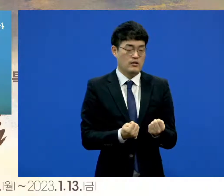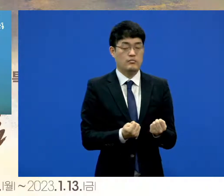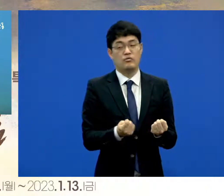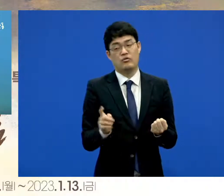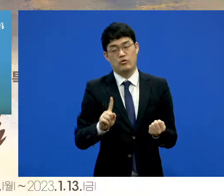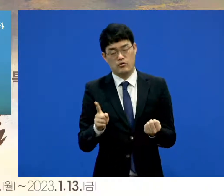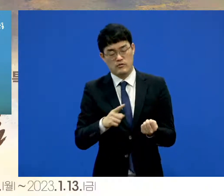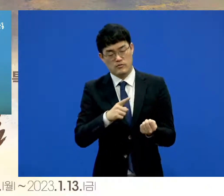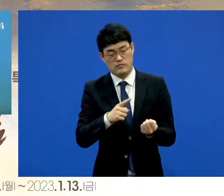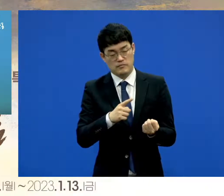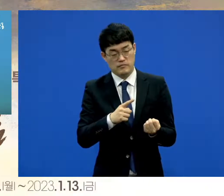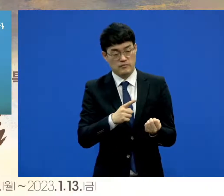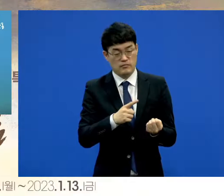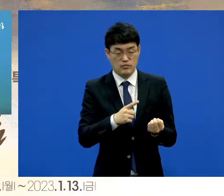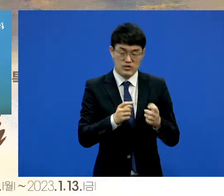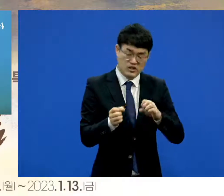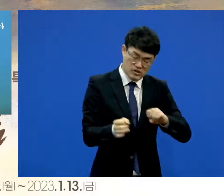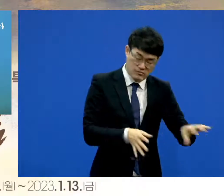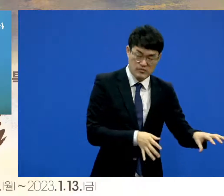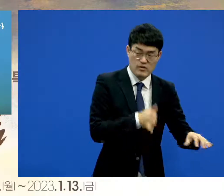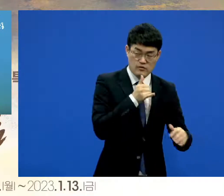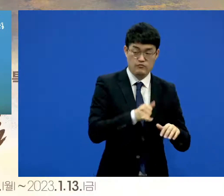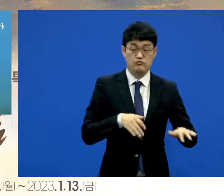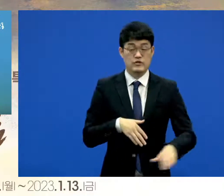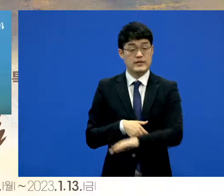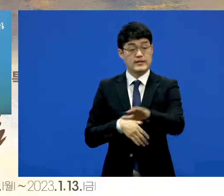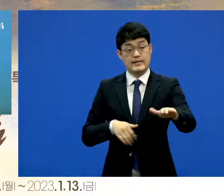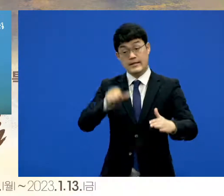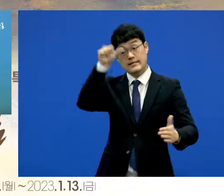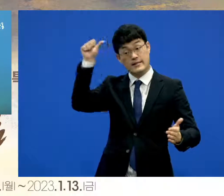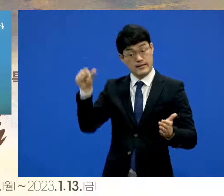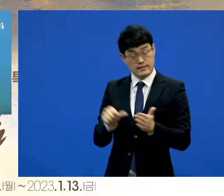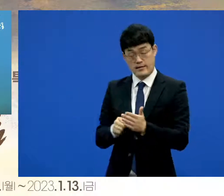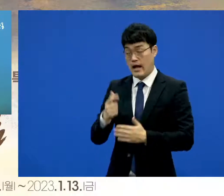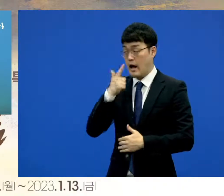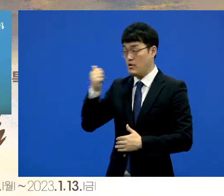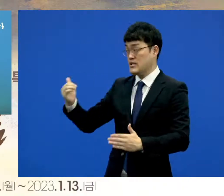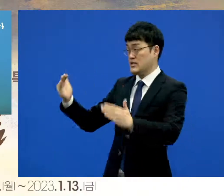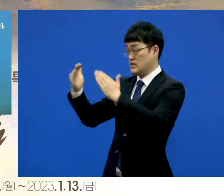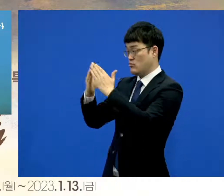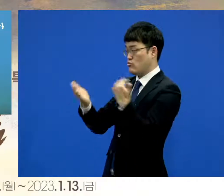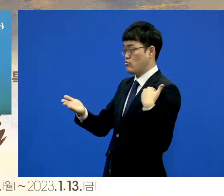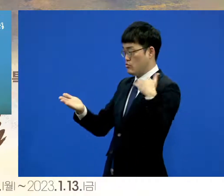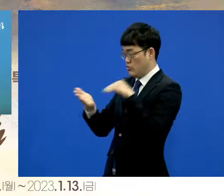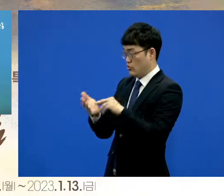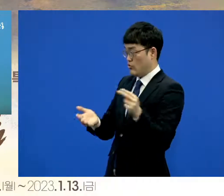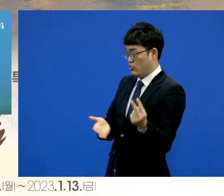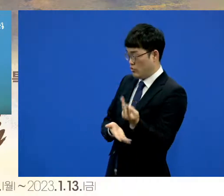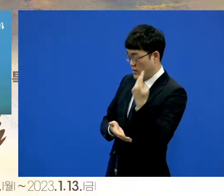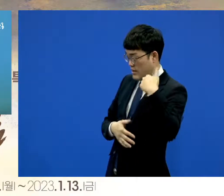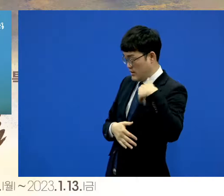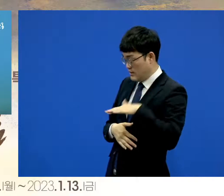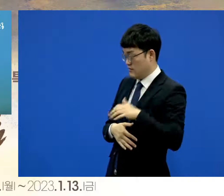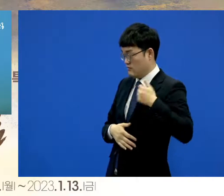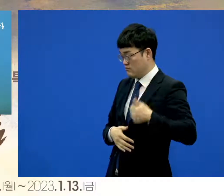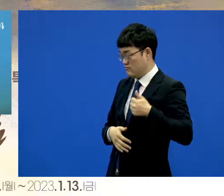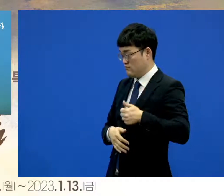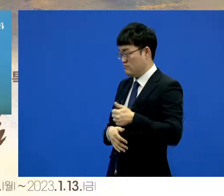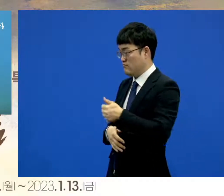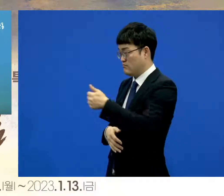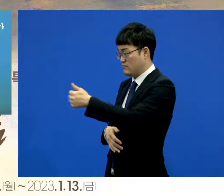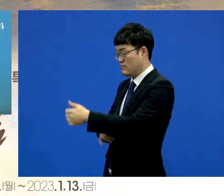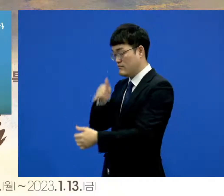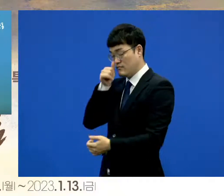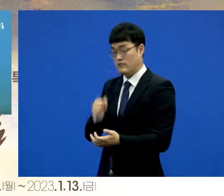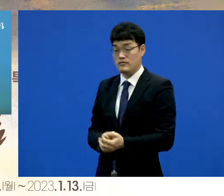여러분, 우리의 인생은 아버지에게로 돌아가는 여정입니다. 우리는 자주자주 하나님을 벗어납니다. 어떤 사람은